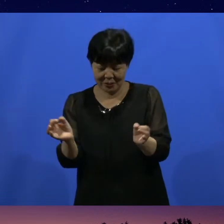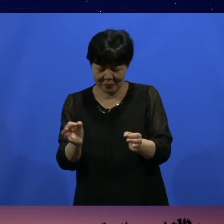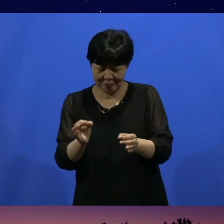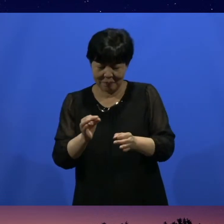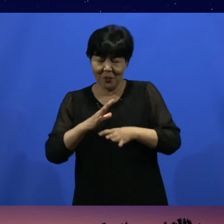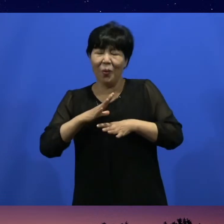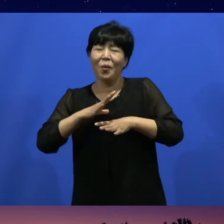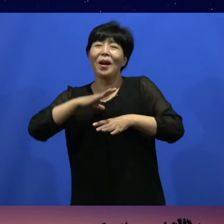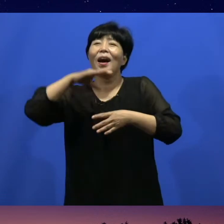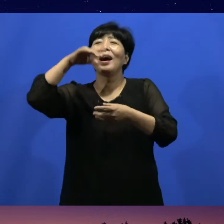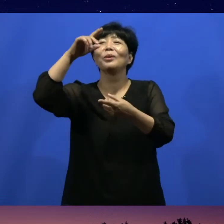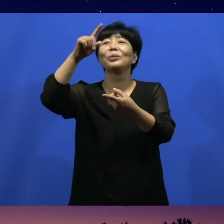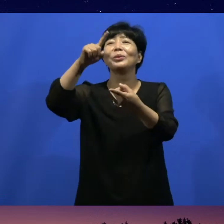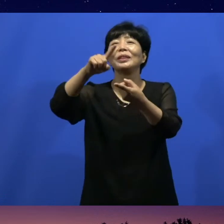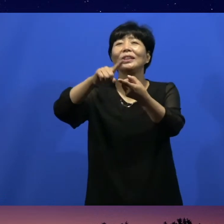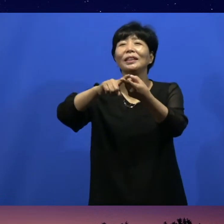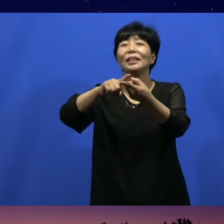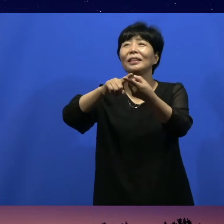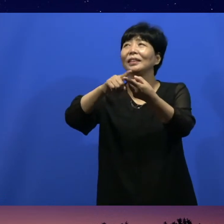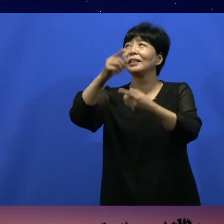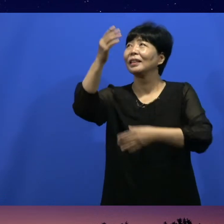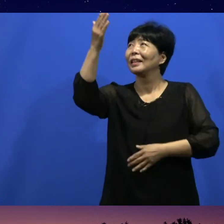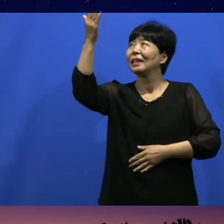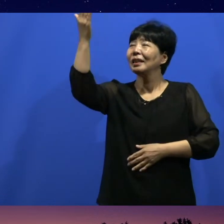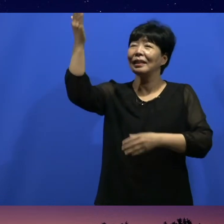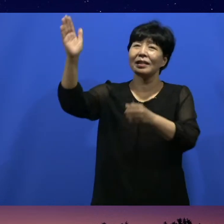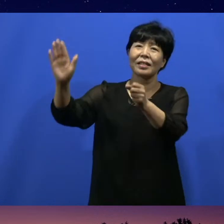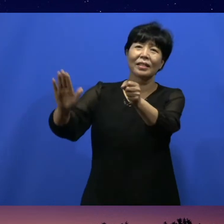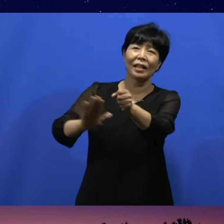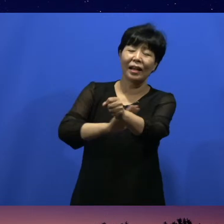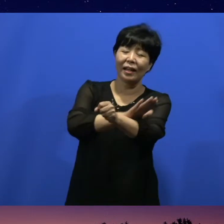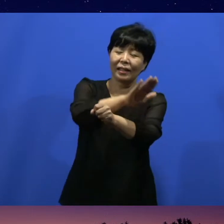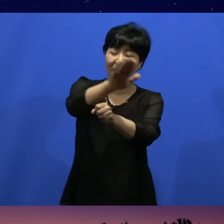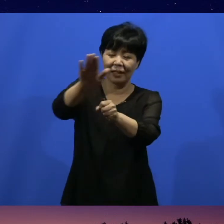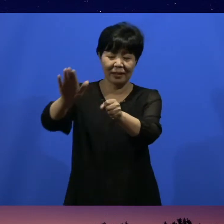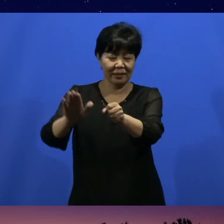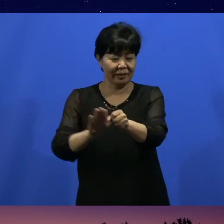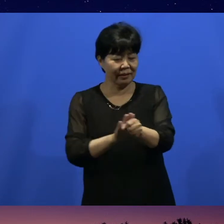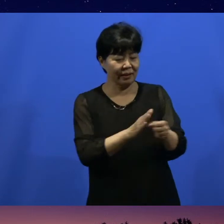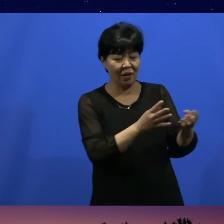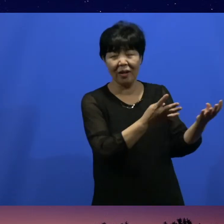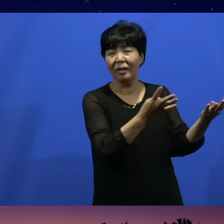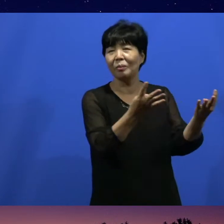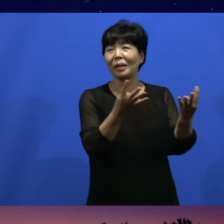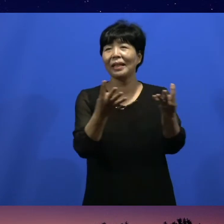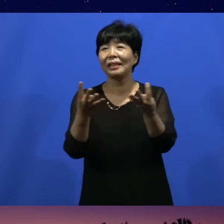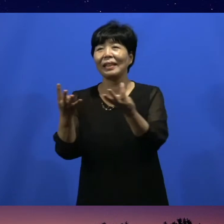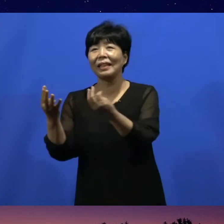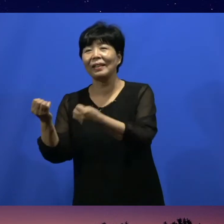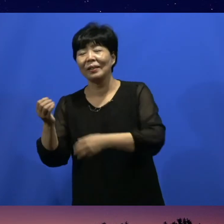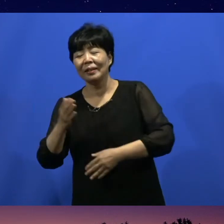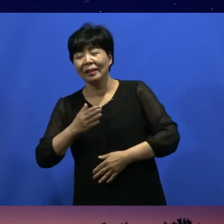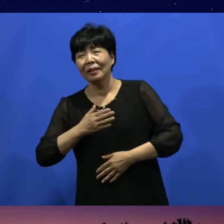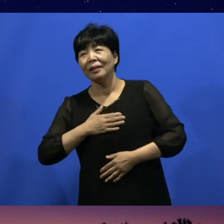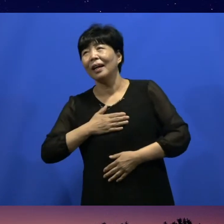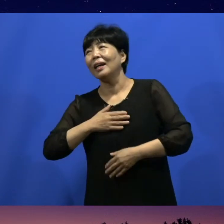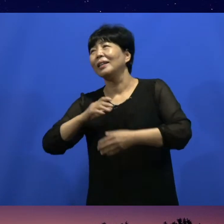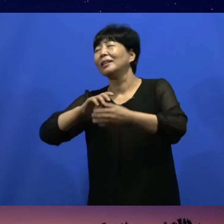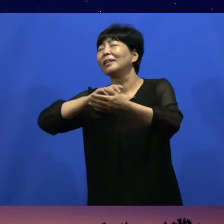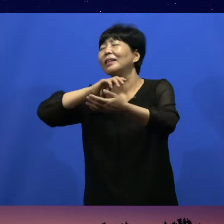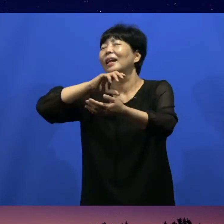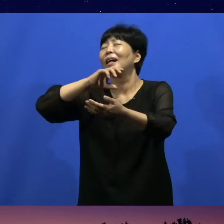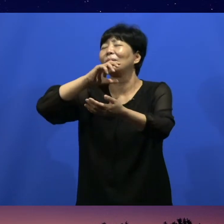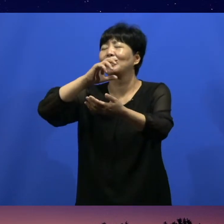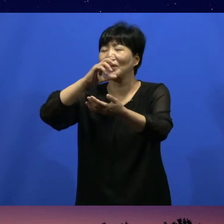가고 놀라운지, 그 사랑 얼마나